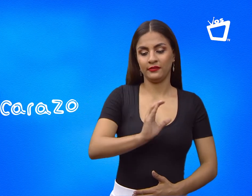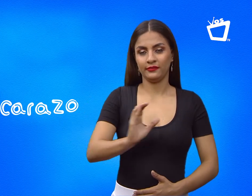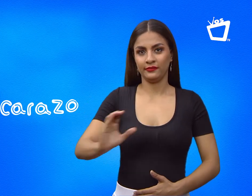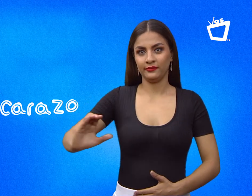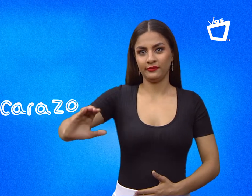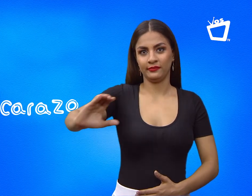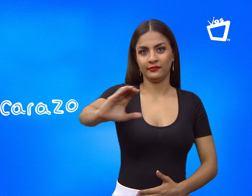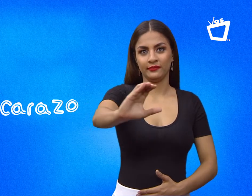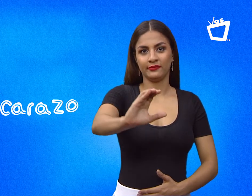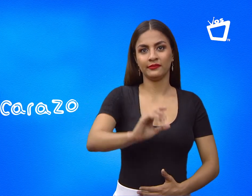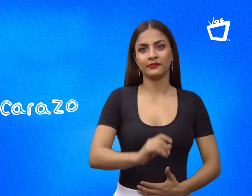Carazo.